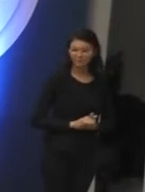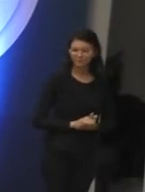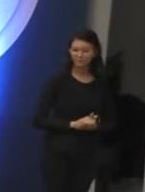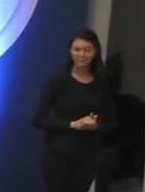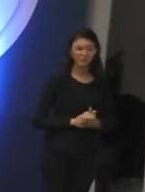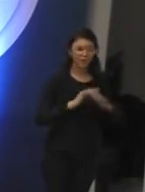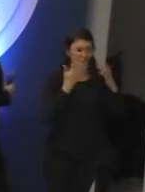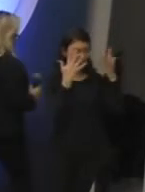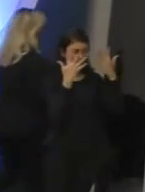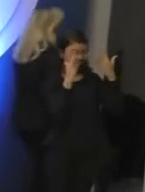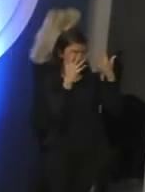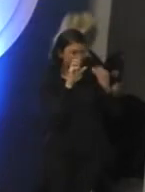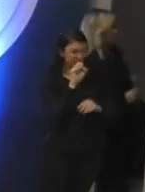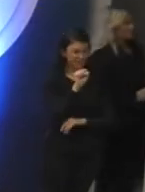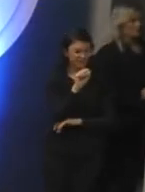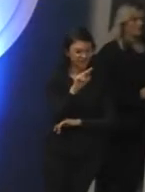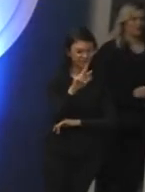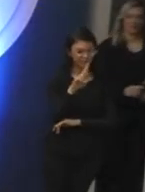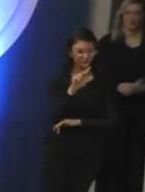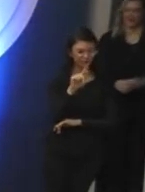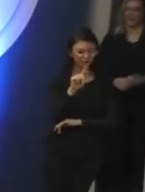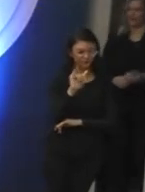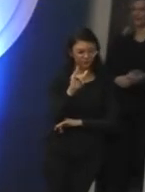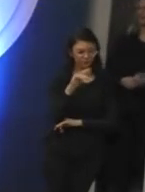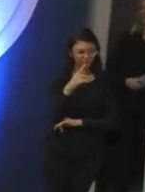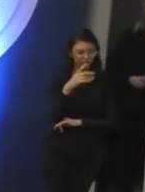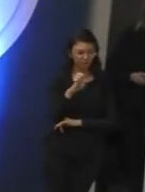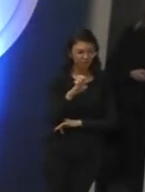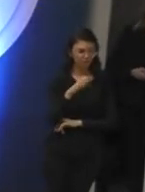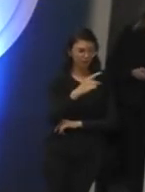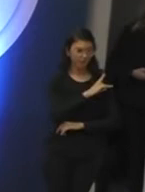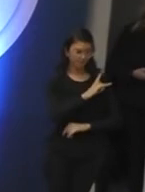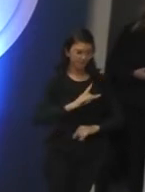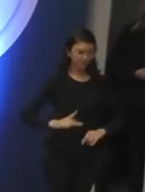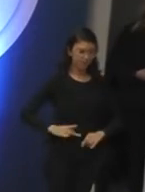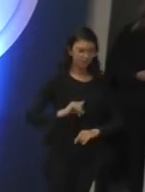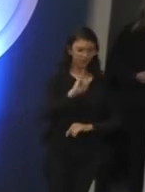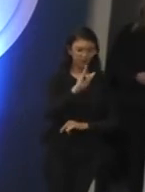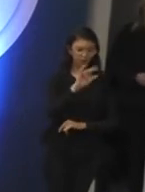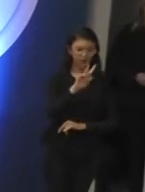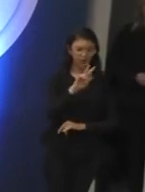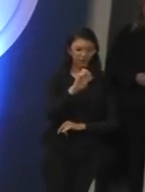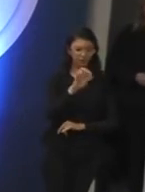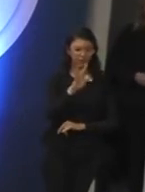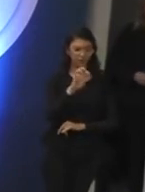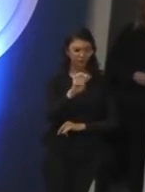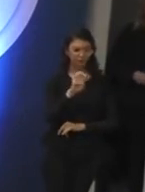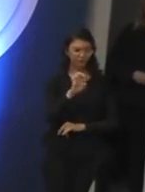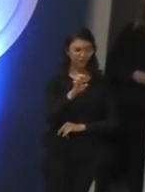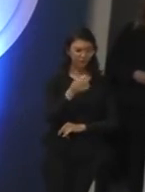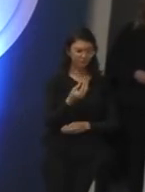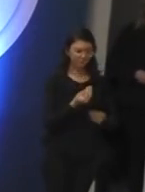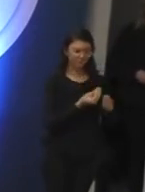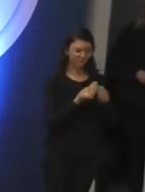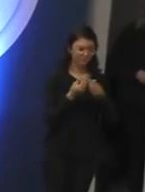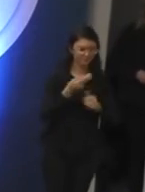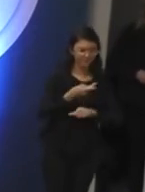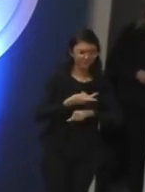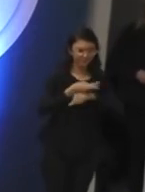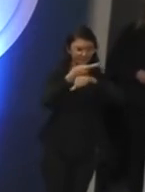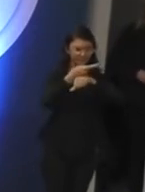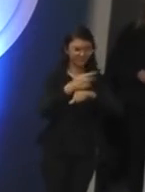Parabéns, Sulgip. Convidamos o presidente da Sulgip, Ivete Batalha Leite, para receber a premiação.